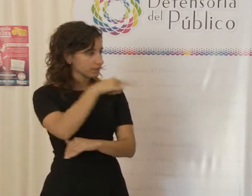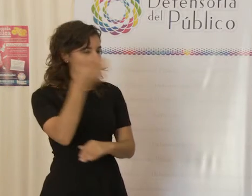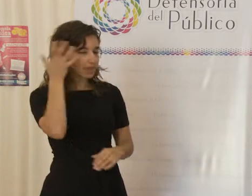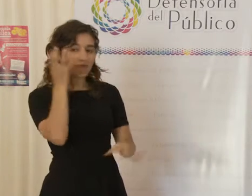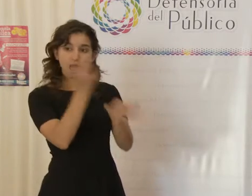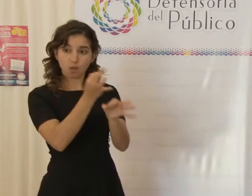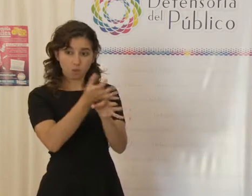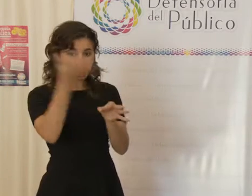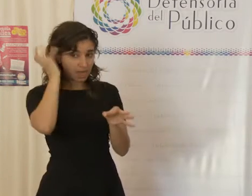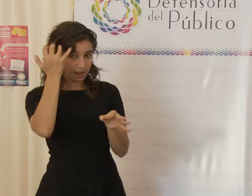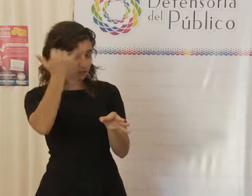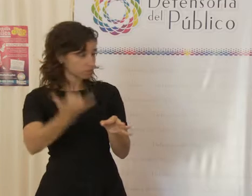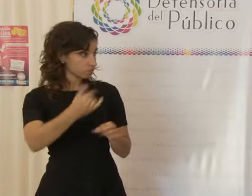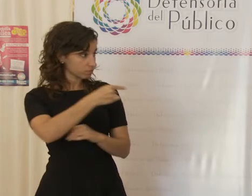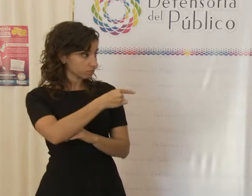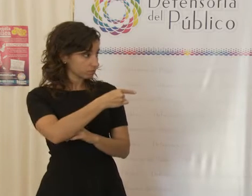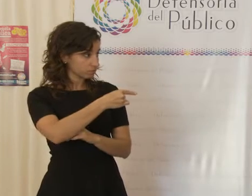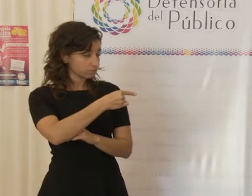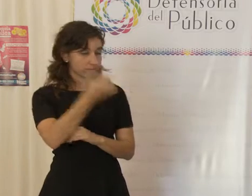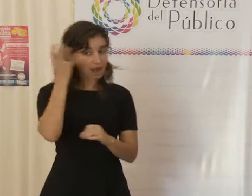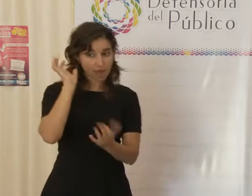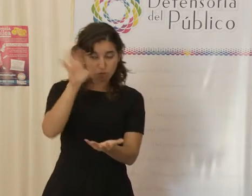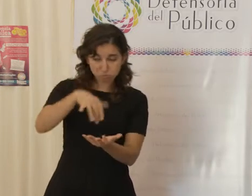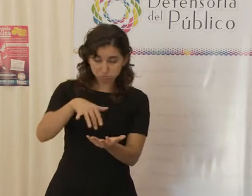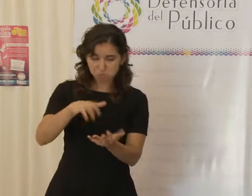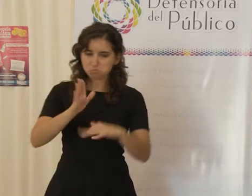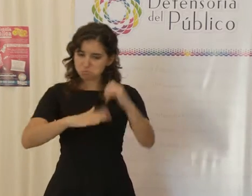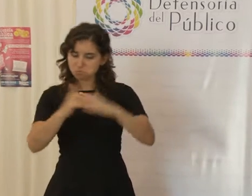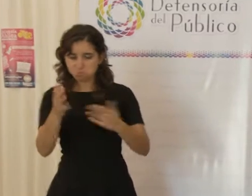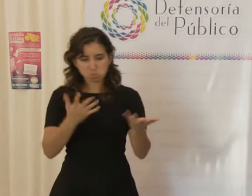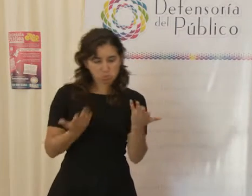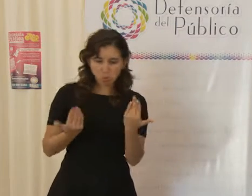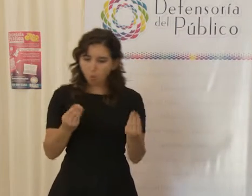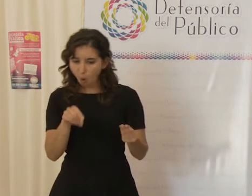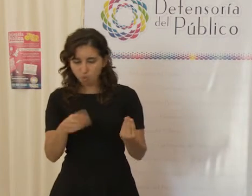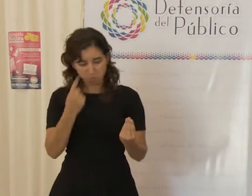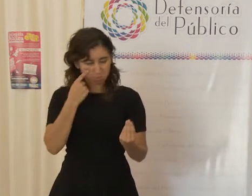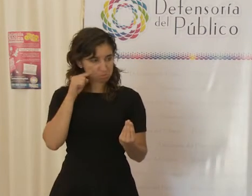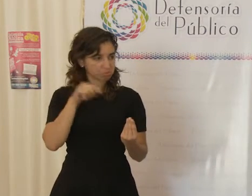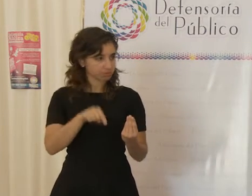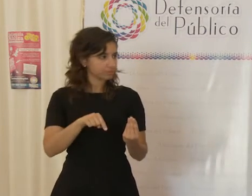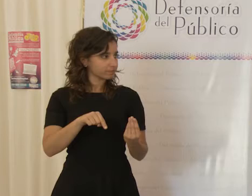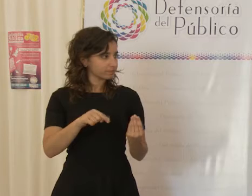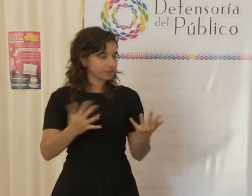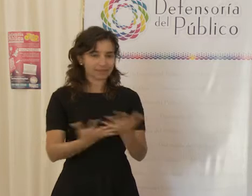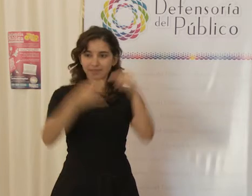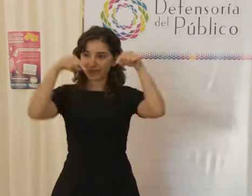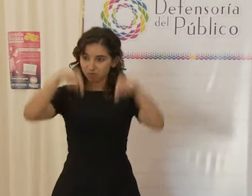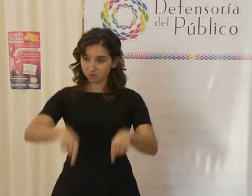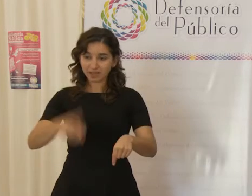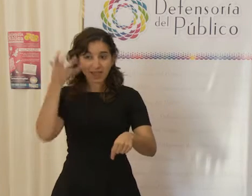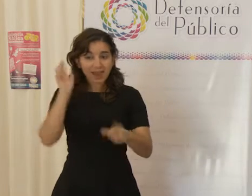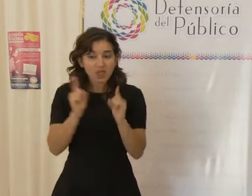una radio en el colegio y de poder saber cómo manejarla y hoy también estuvimos saliendo al aire con la radio